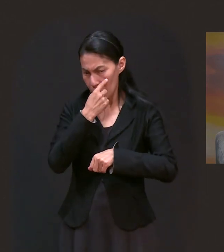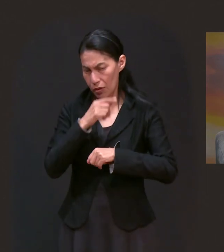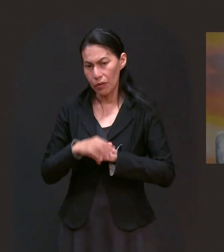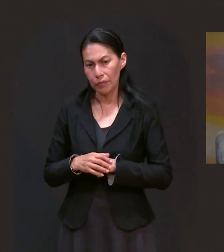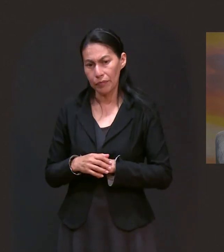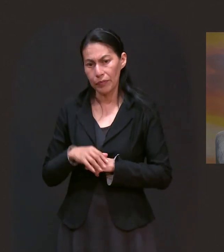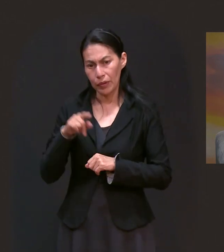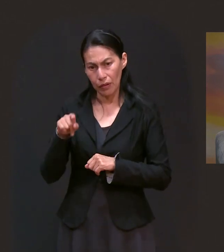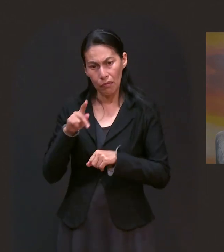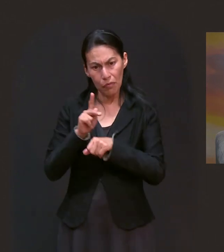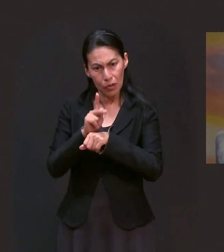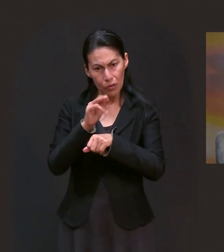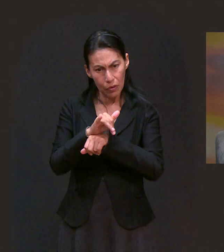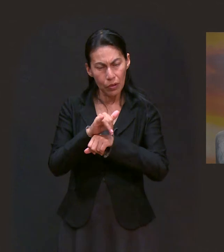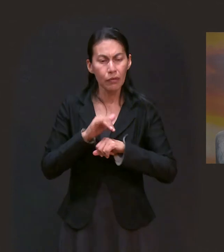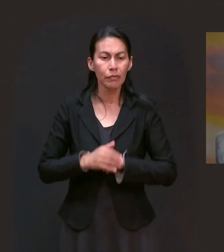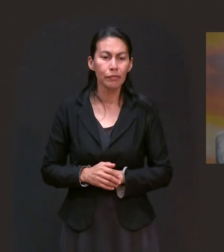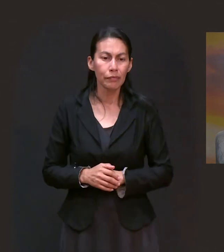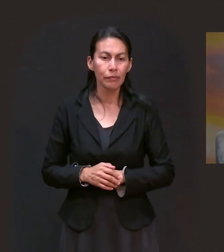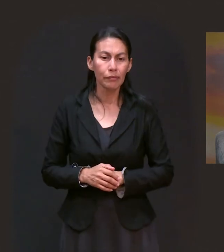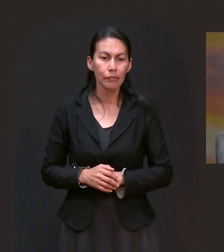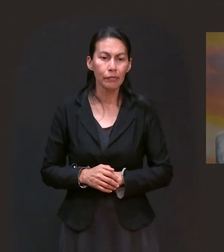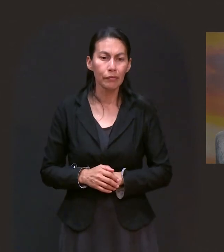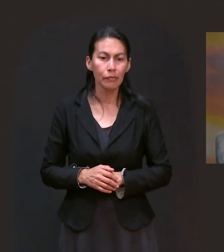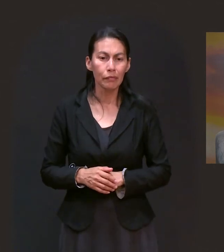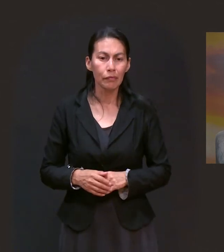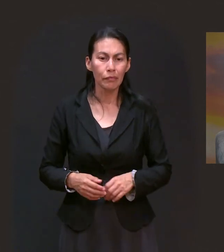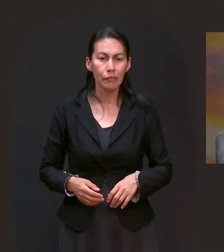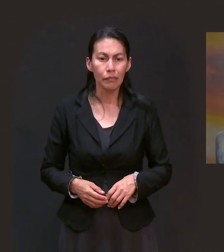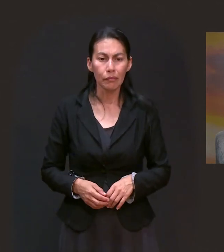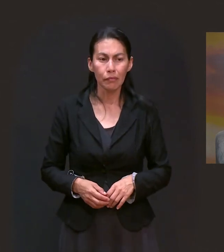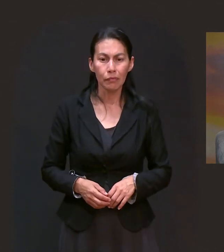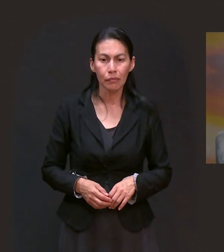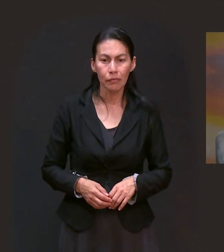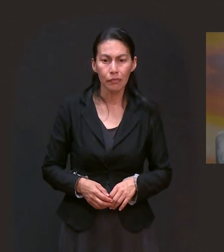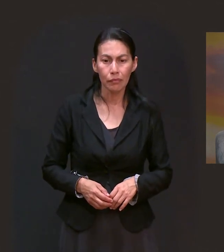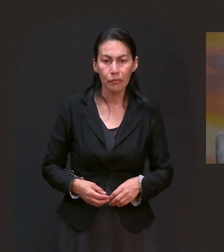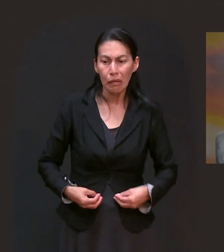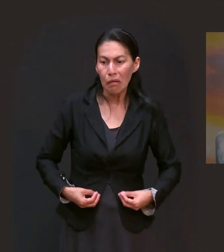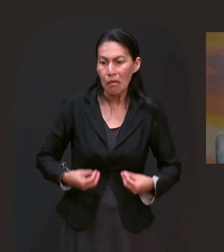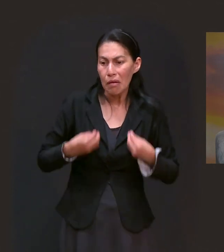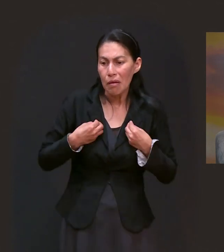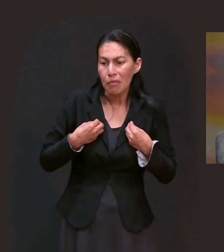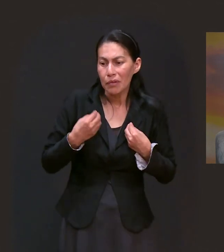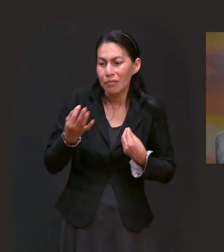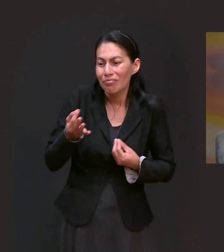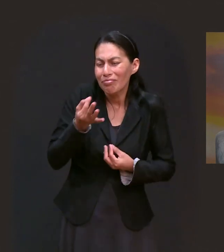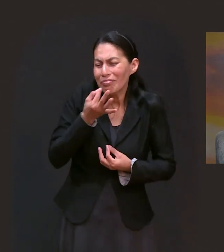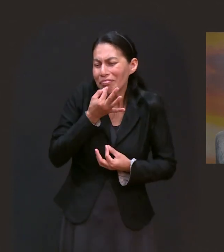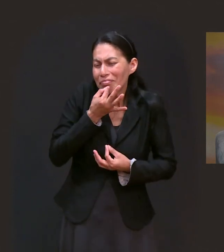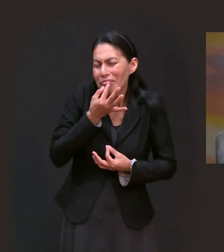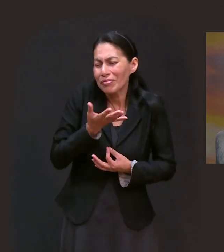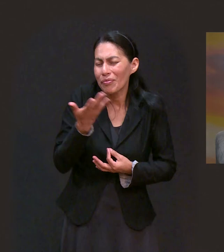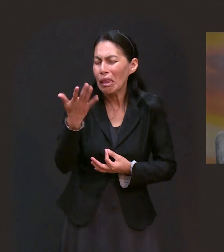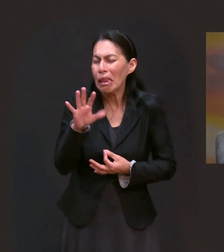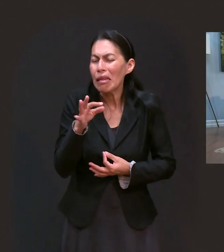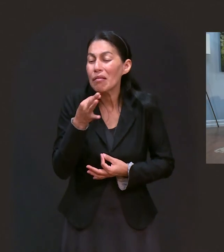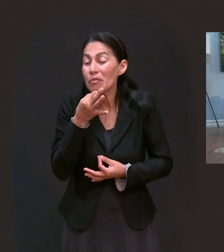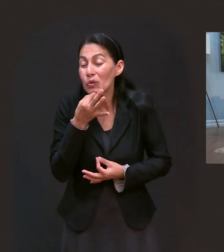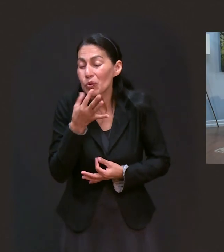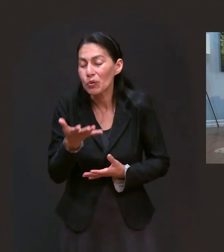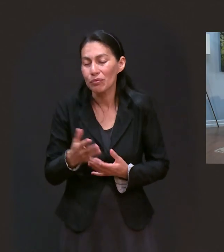para hacer la residencia médica y vivíamos justo no sé